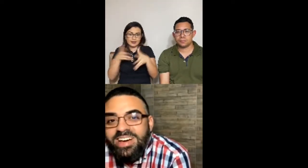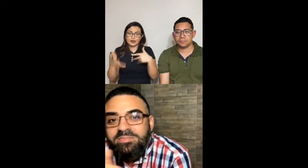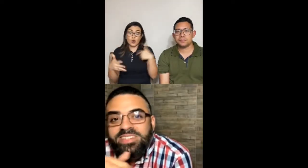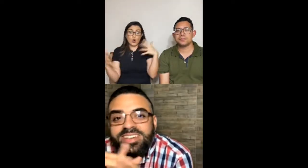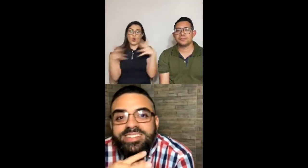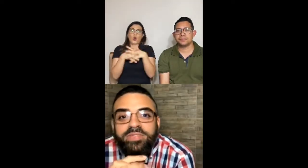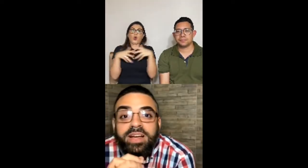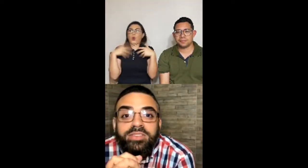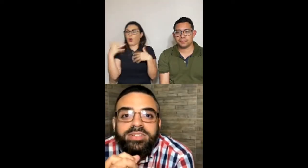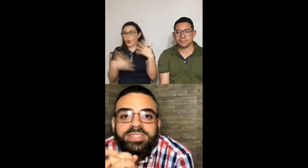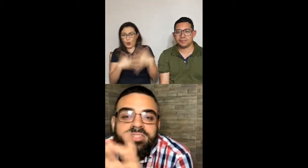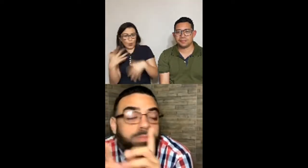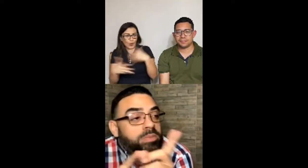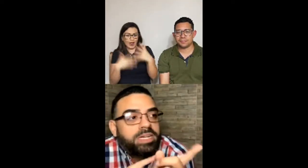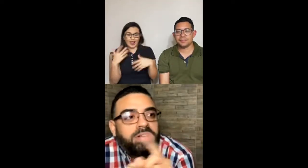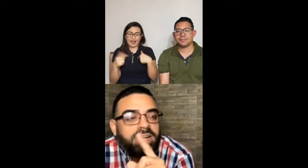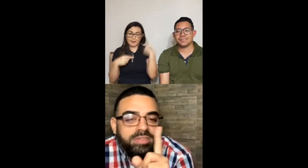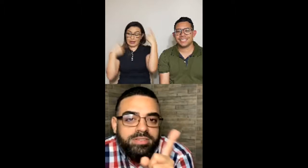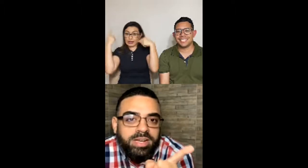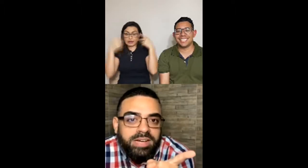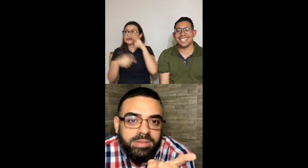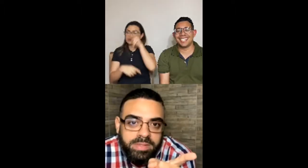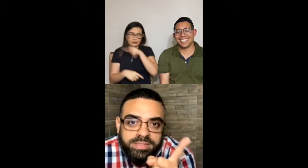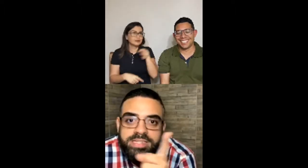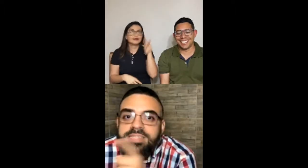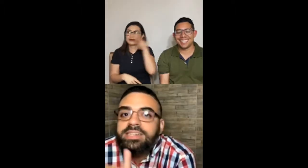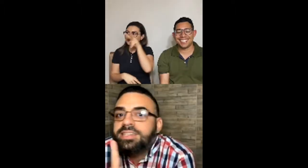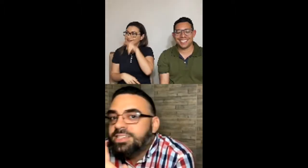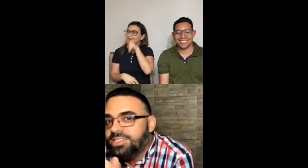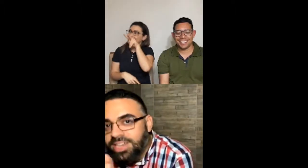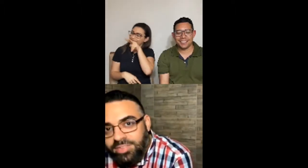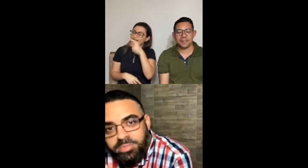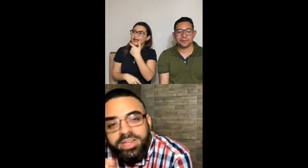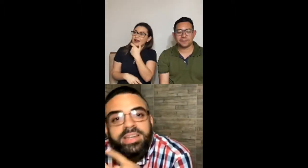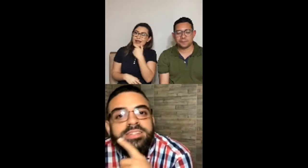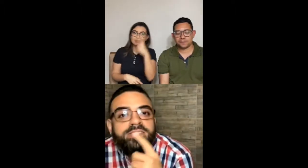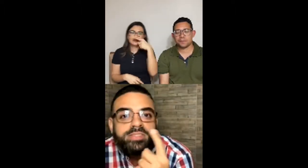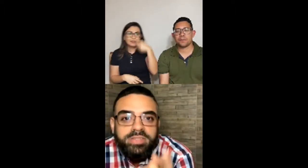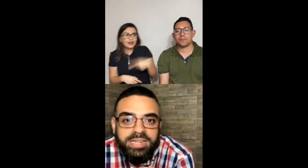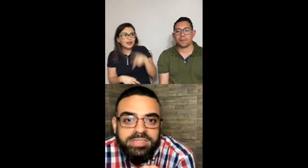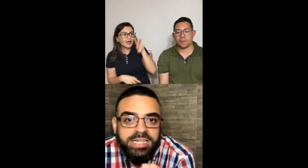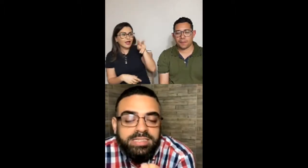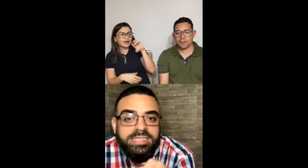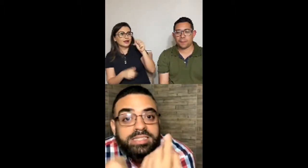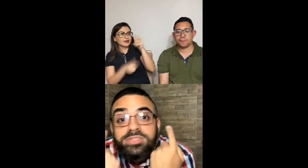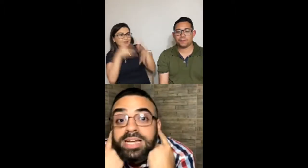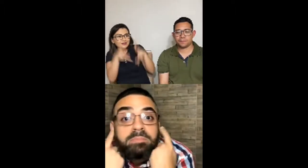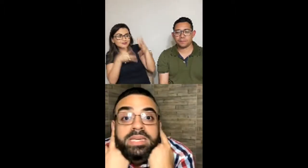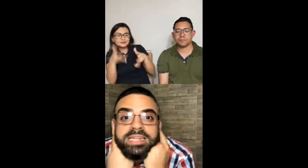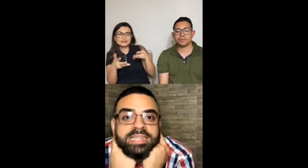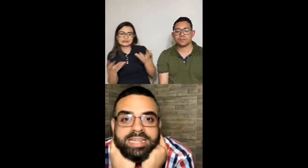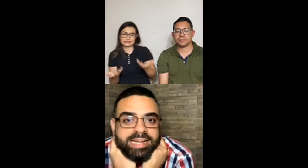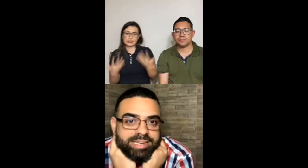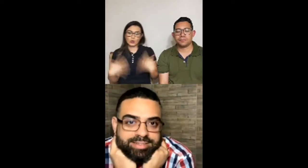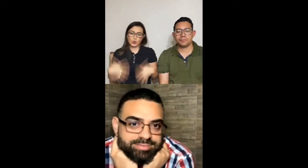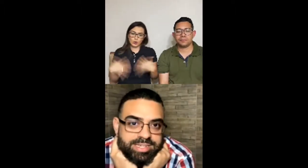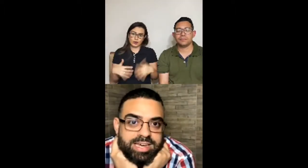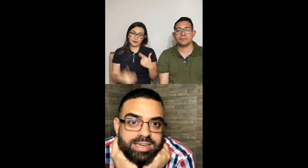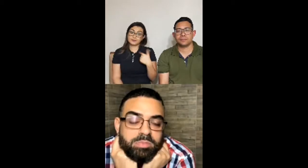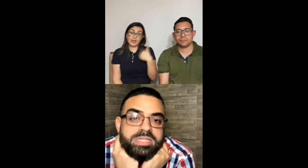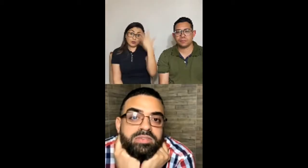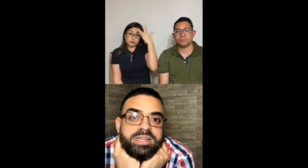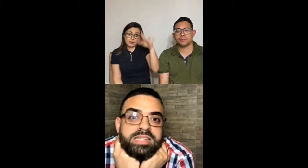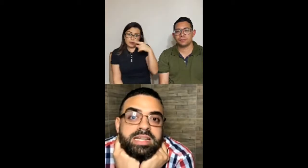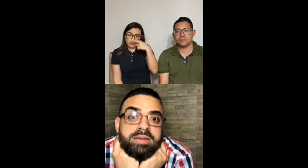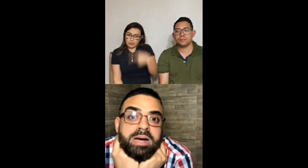junto. No meio, durante o culto. Era loucura. Porque eu ficava todinho, não sabia onde é que eu olhava. Você olhava para a língua tailandesa, você